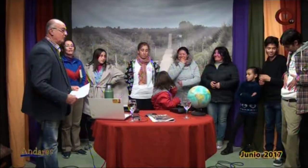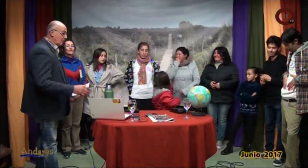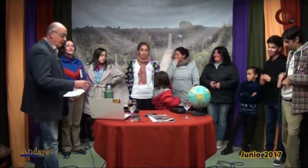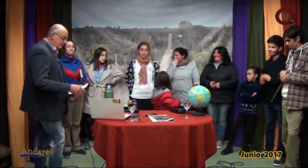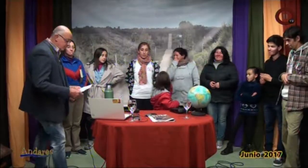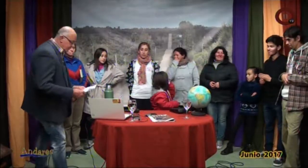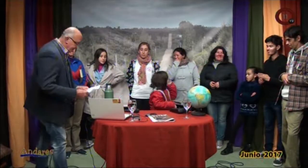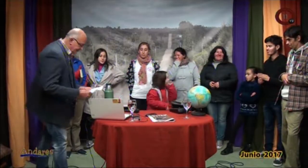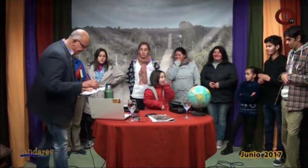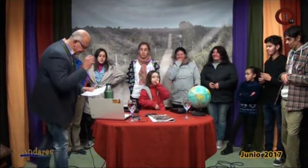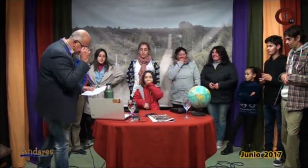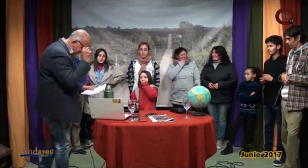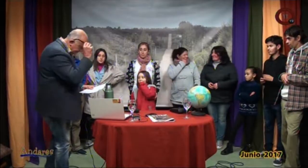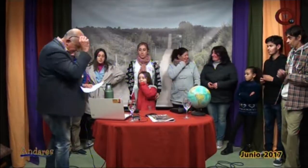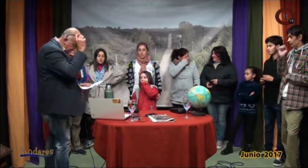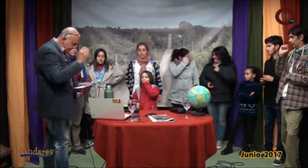Hambre ¿Nos vamos con qué?